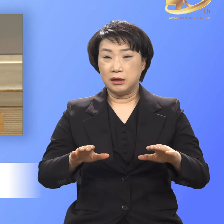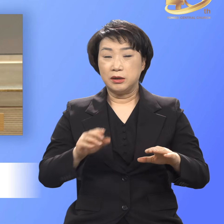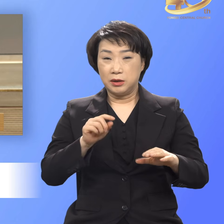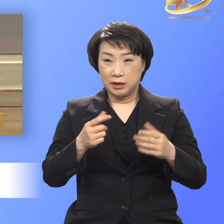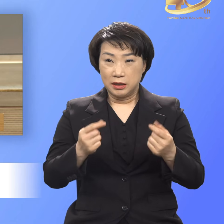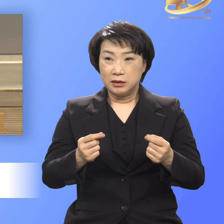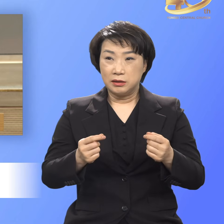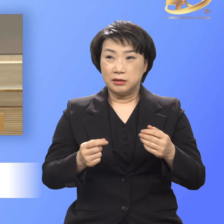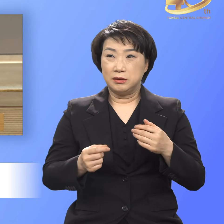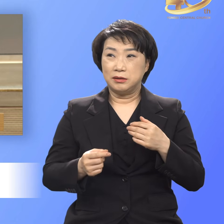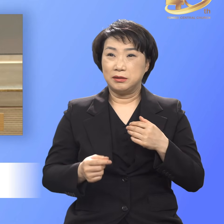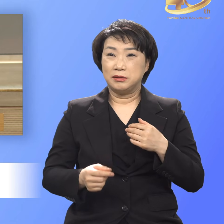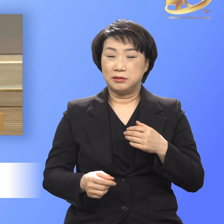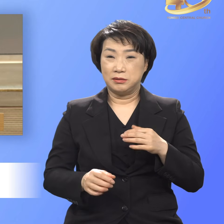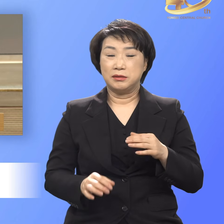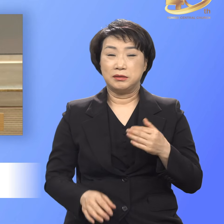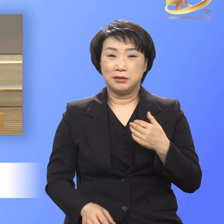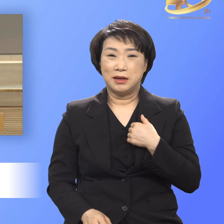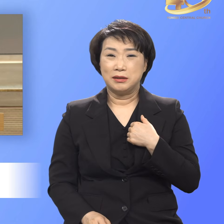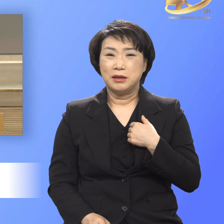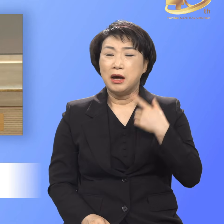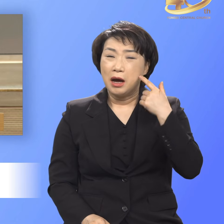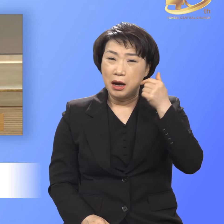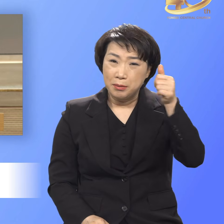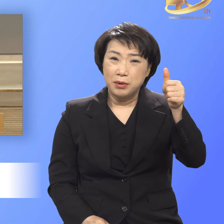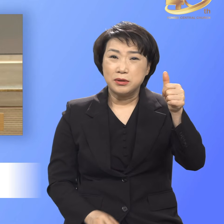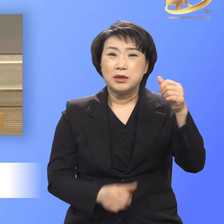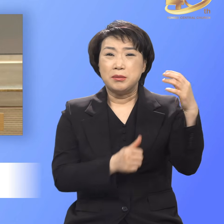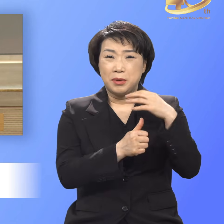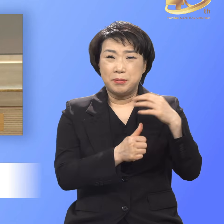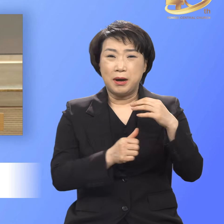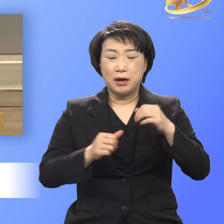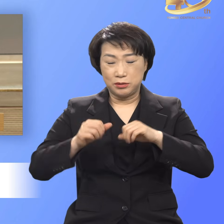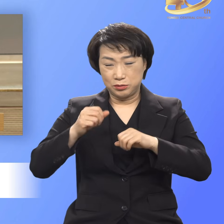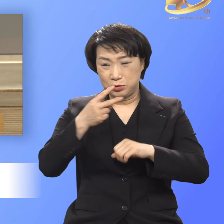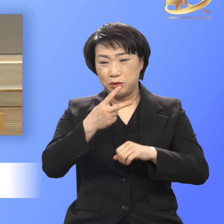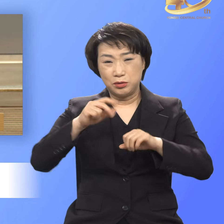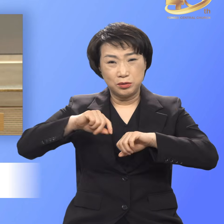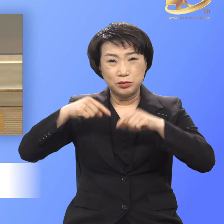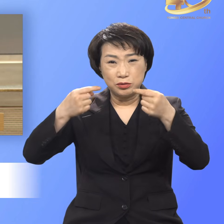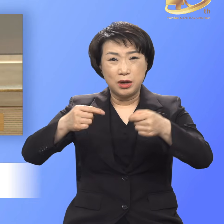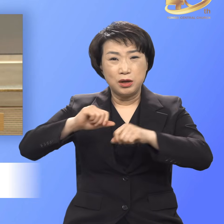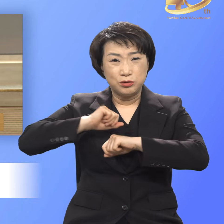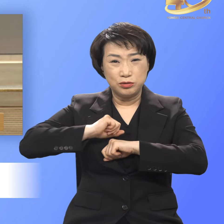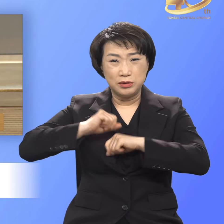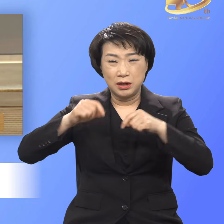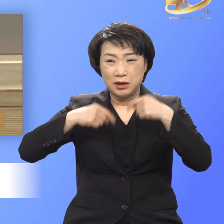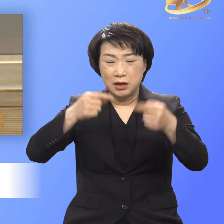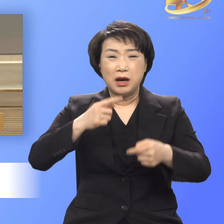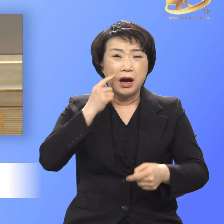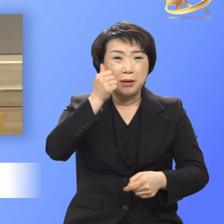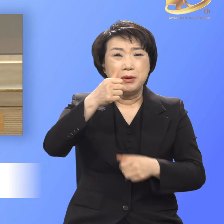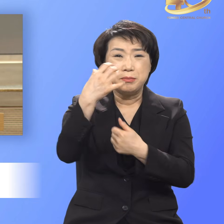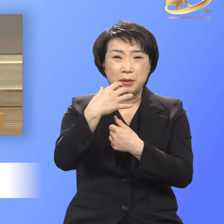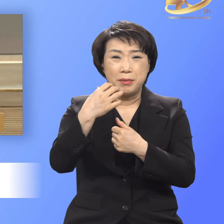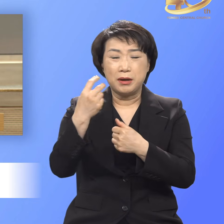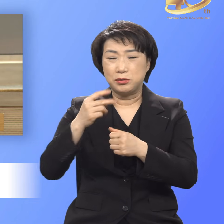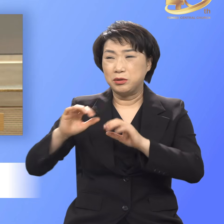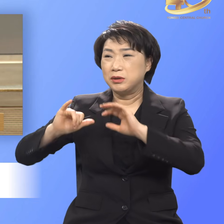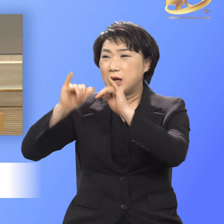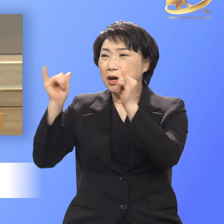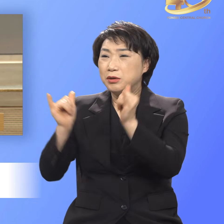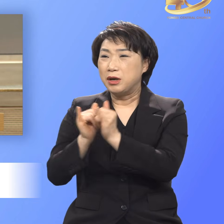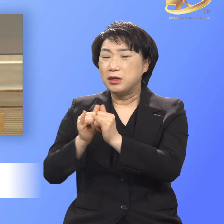그렇게 난 아버지 핍박, 군대 가서 받은 핍박, 이 사회에서 받은 이런